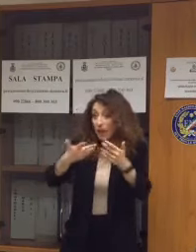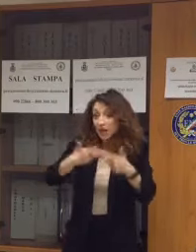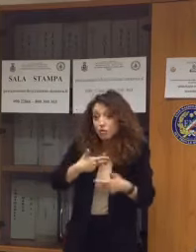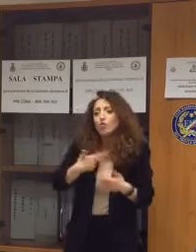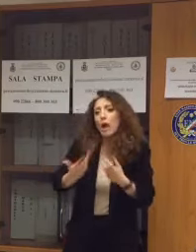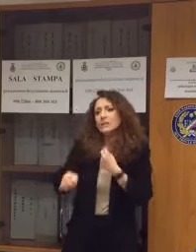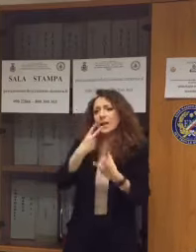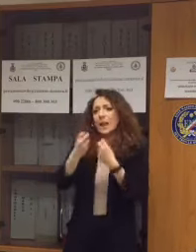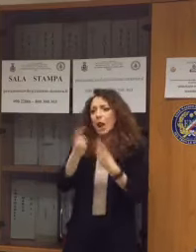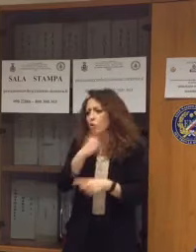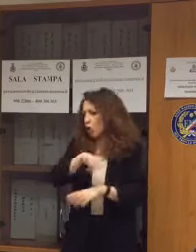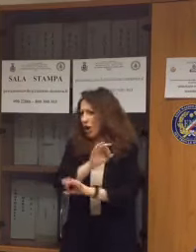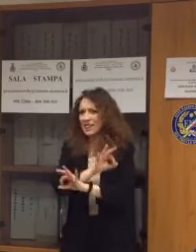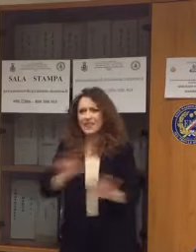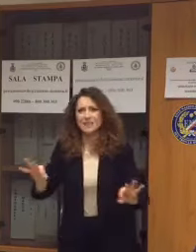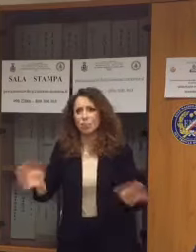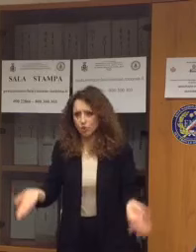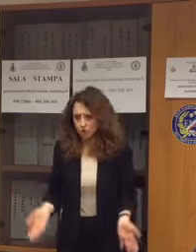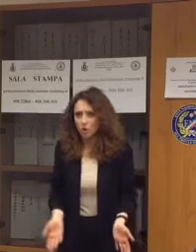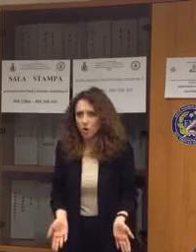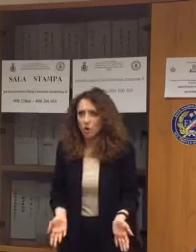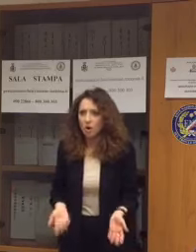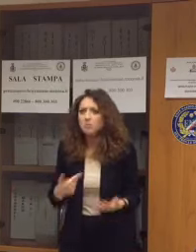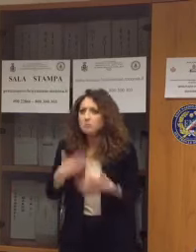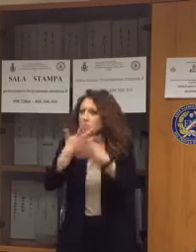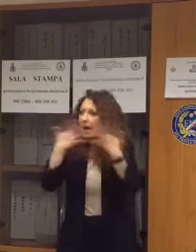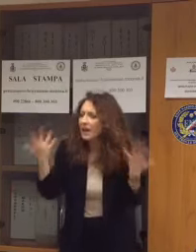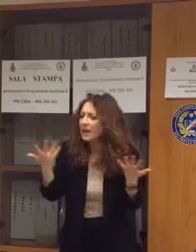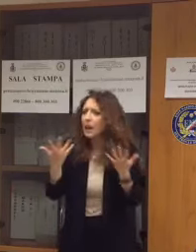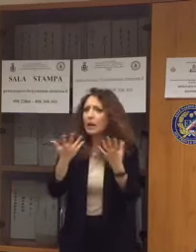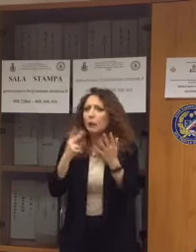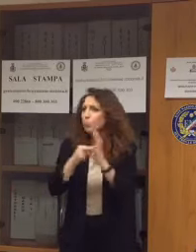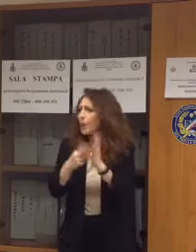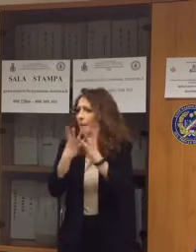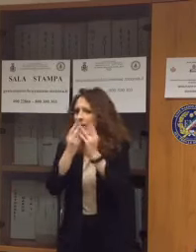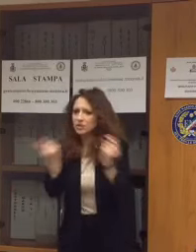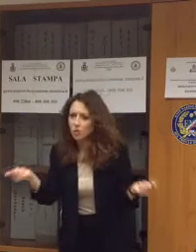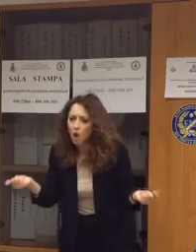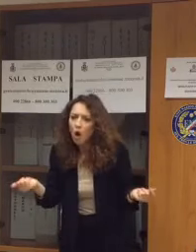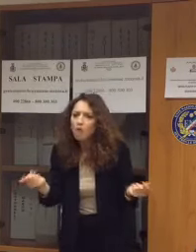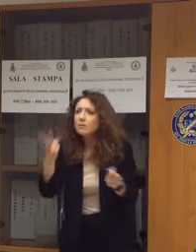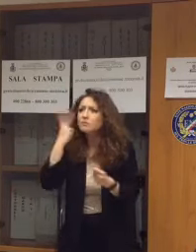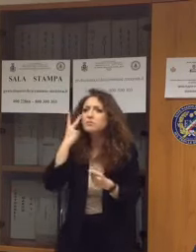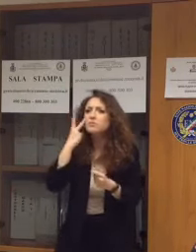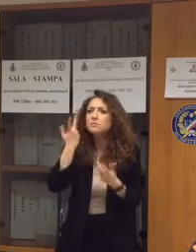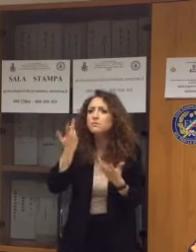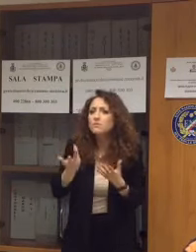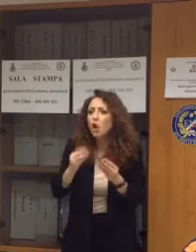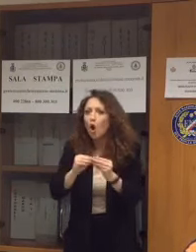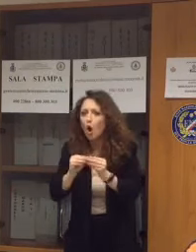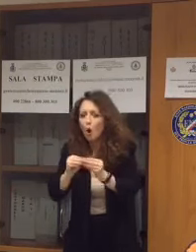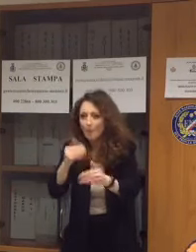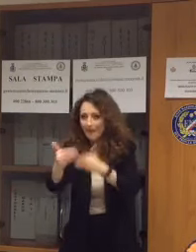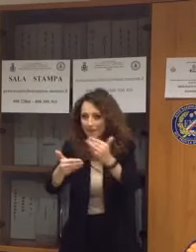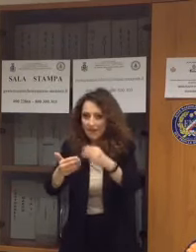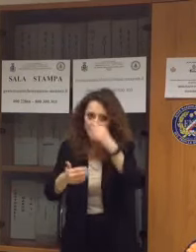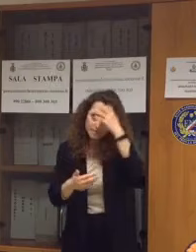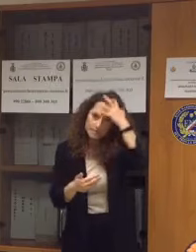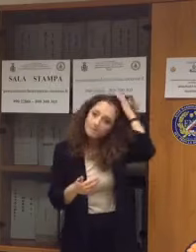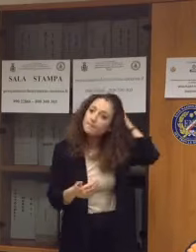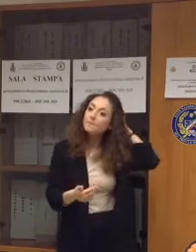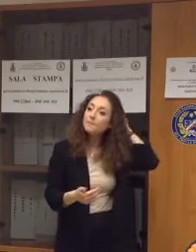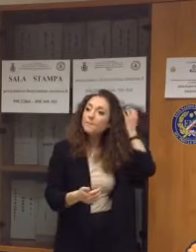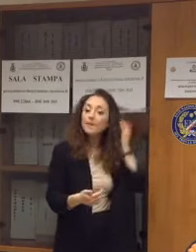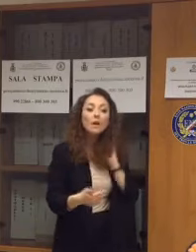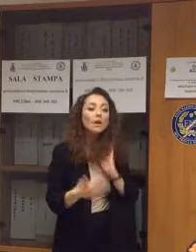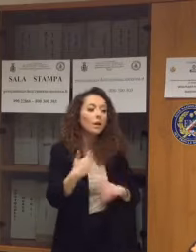perché noi siamo a disposizione per chiarire, per risolvere, per vedere come si deve affrontare la situazione. Allora continuiamo un